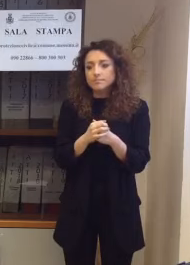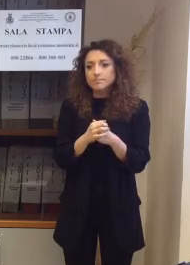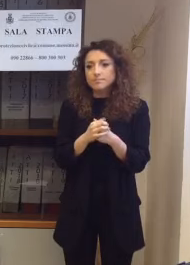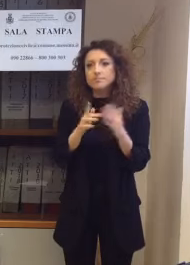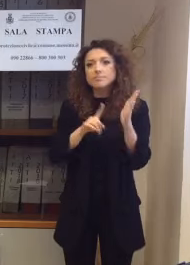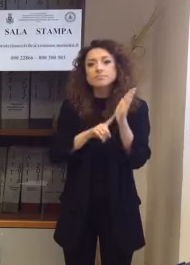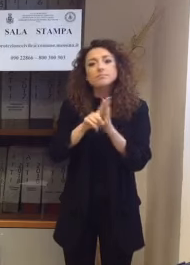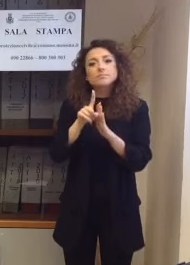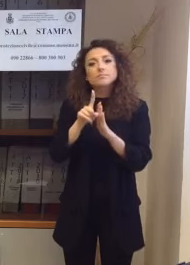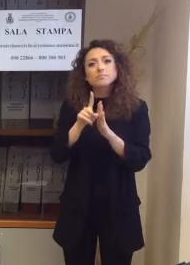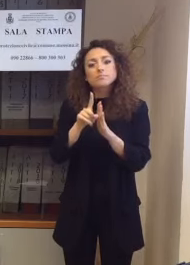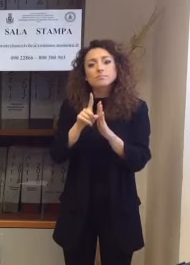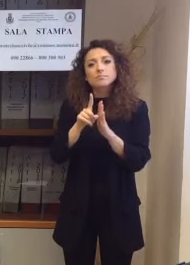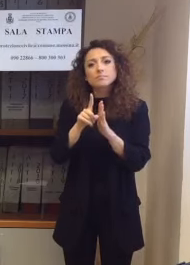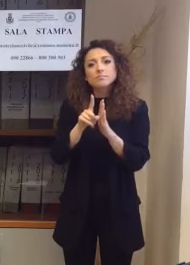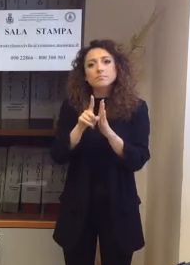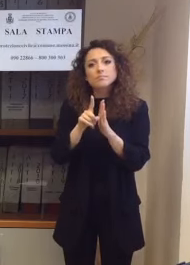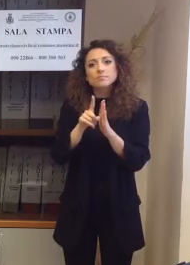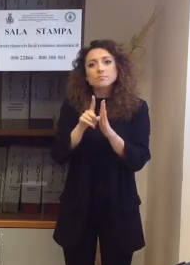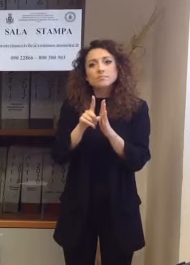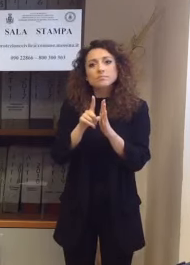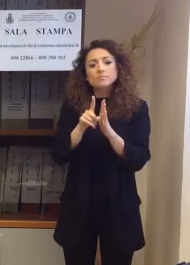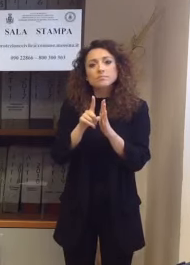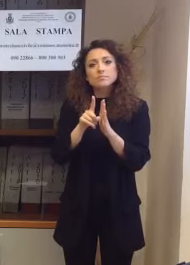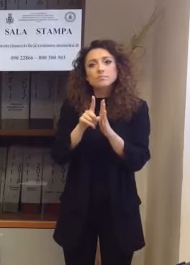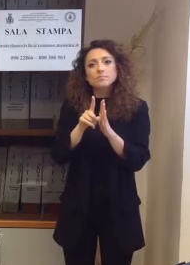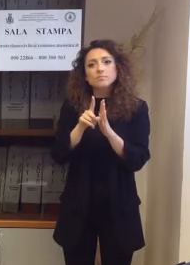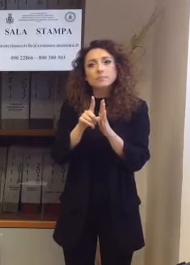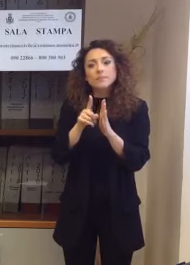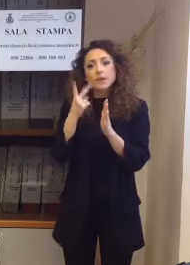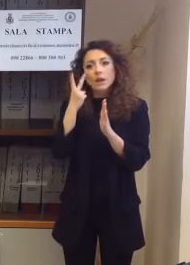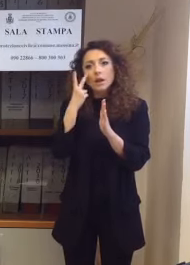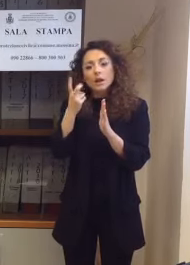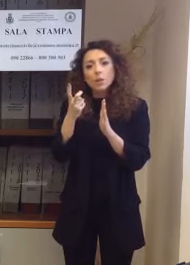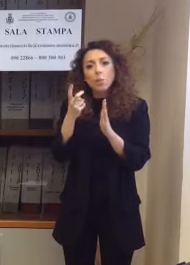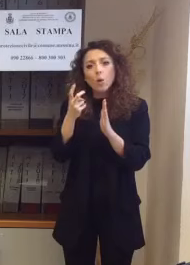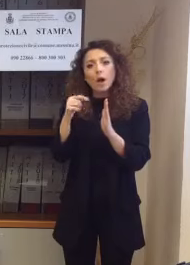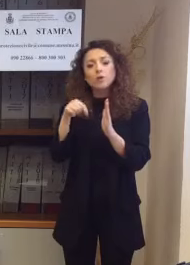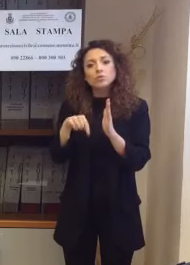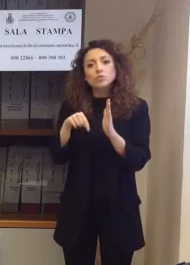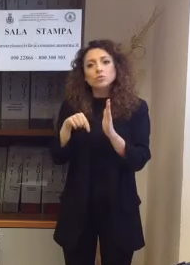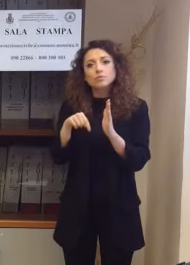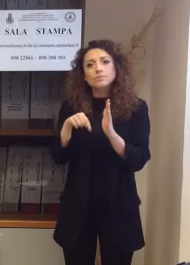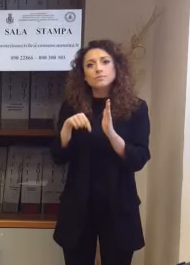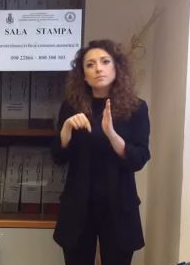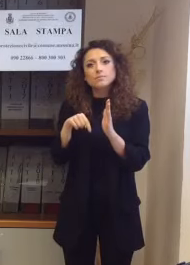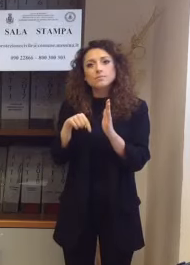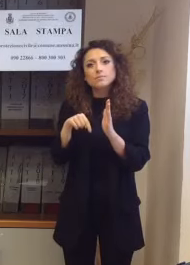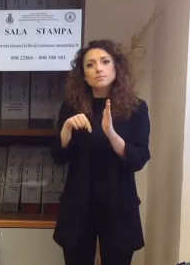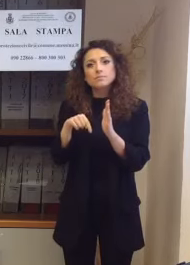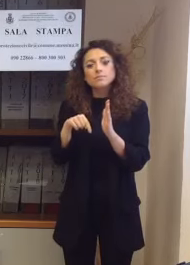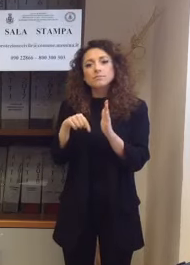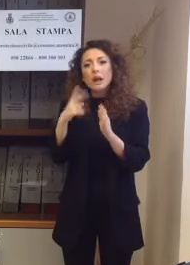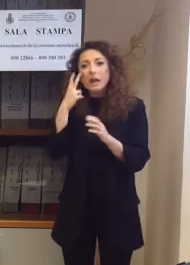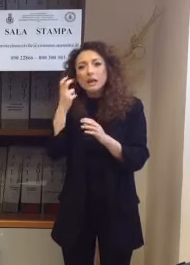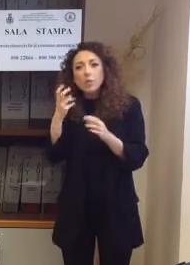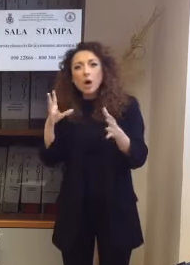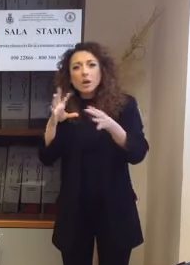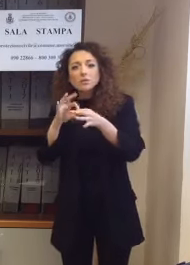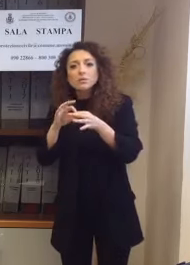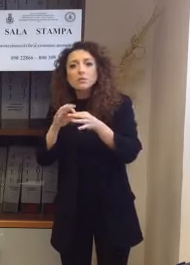risultanze riguardante le attività di oggi su quella che è la nostra card, che che